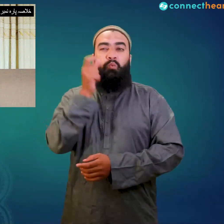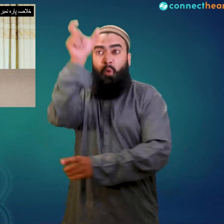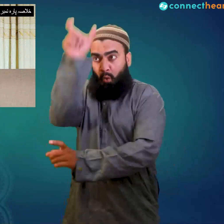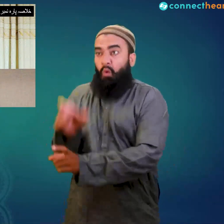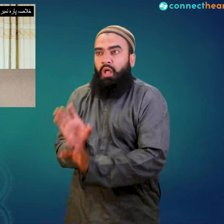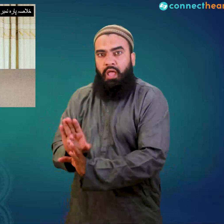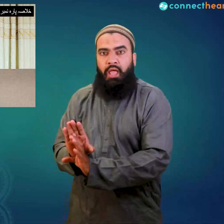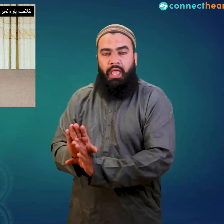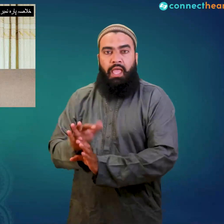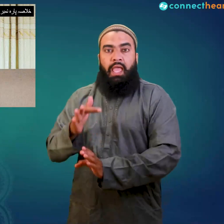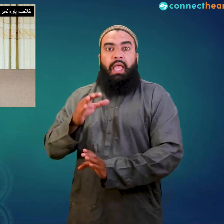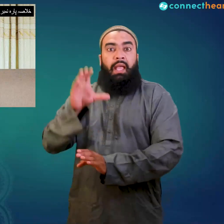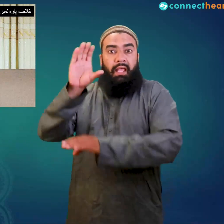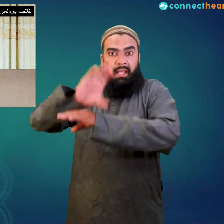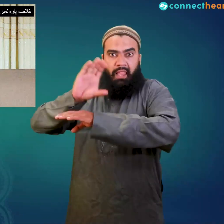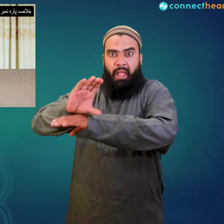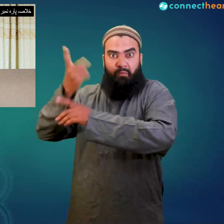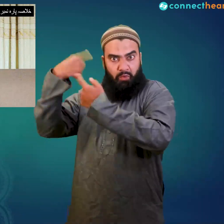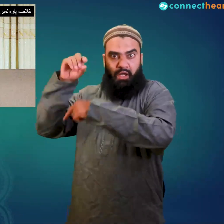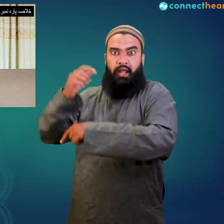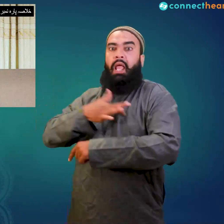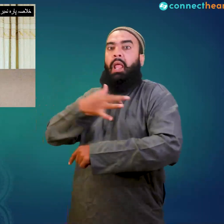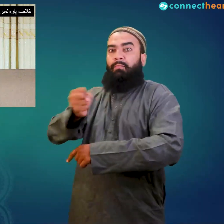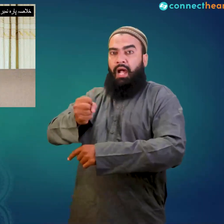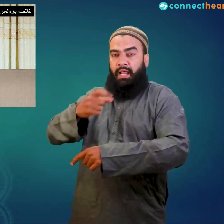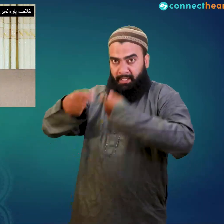اہل کتاب جو ایمان لے آئے،